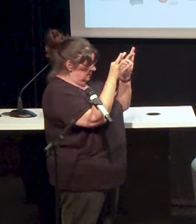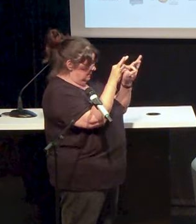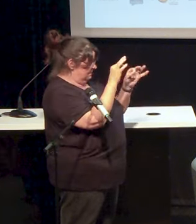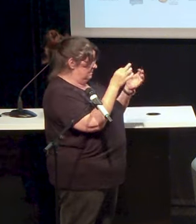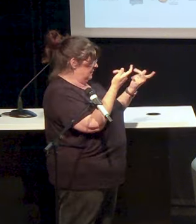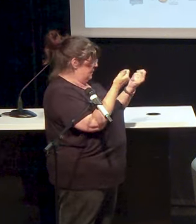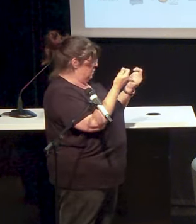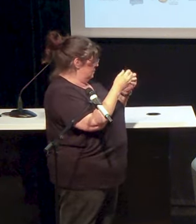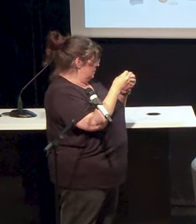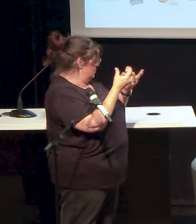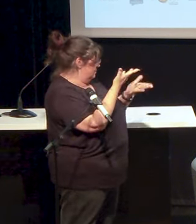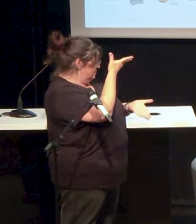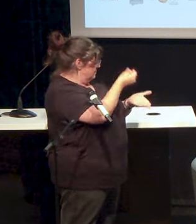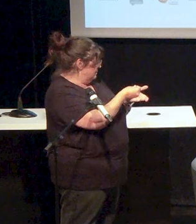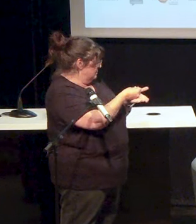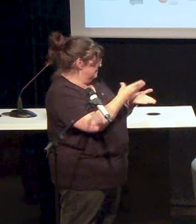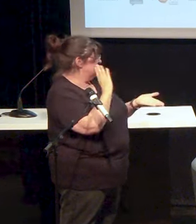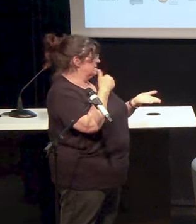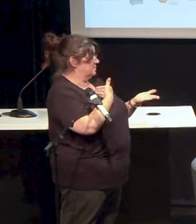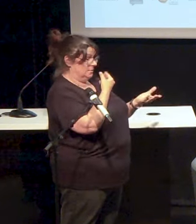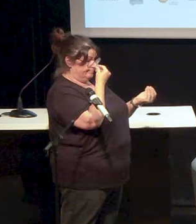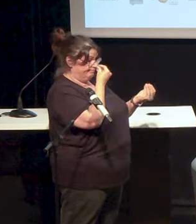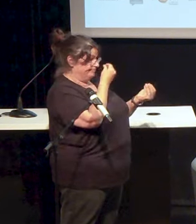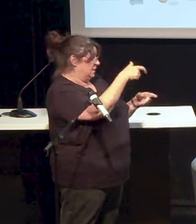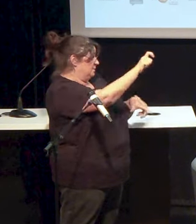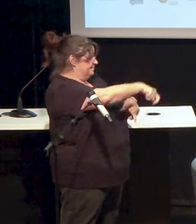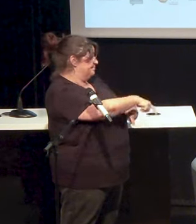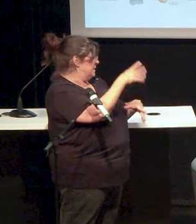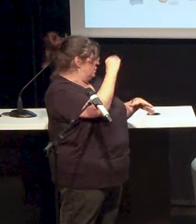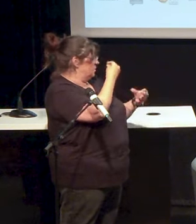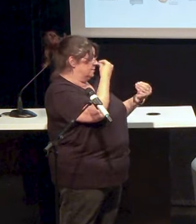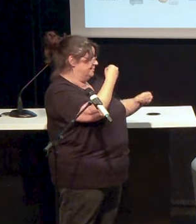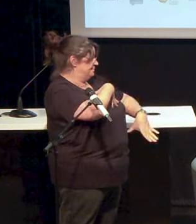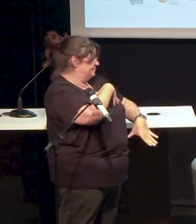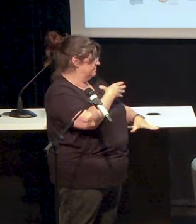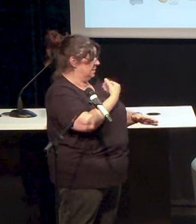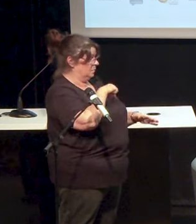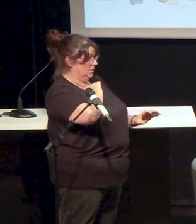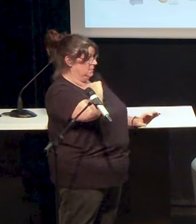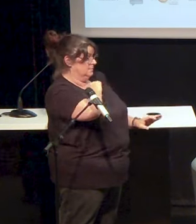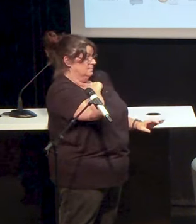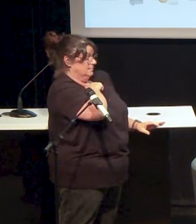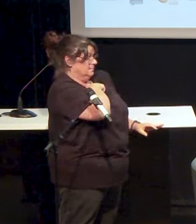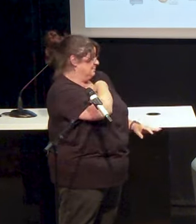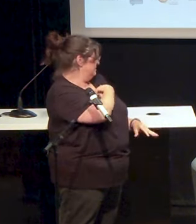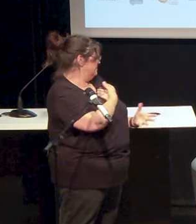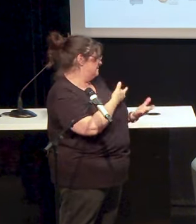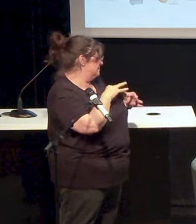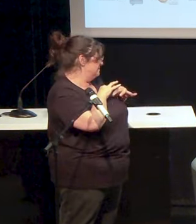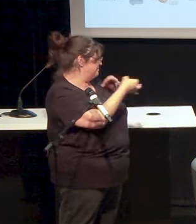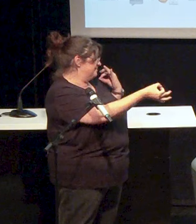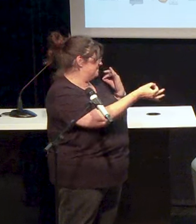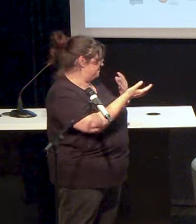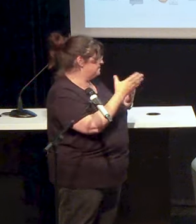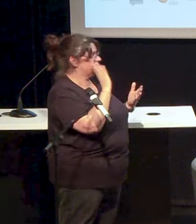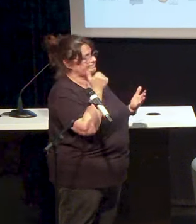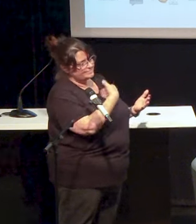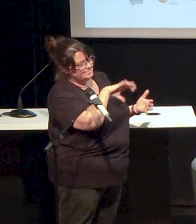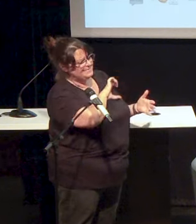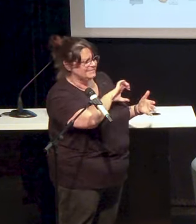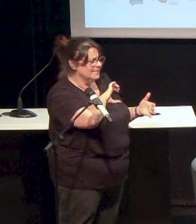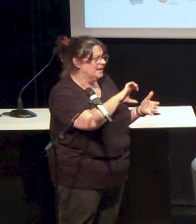Et malheureusement, cette étudiante a abandonné. Et moi, ça m'a fendu le cœur, en fait. Donc j'ai essayé de lui